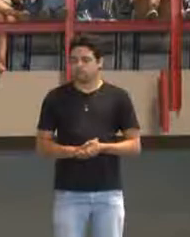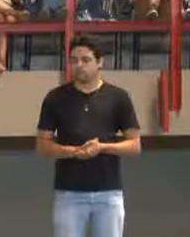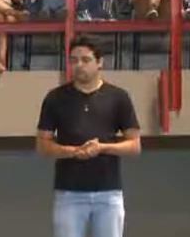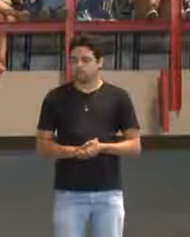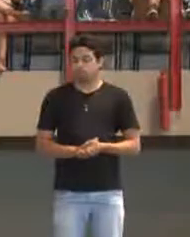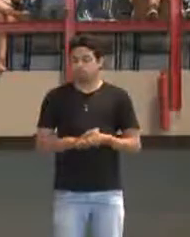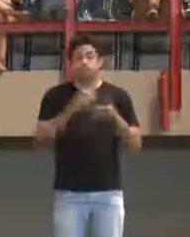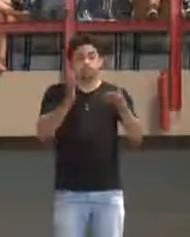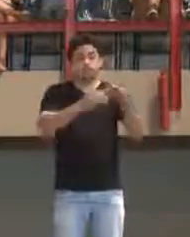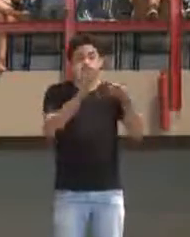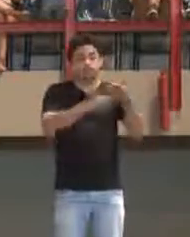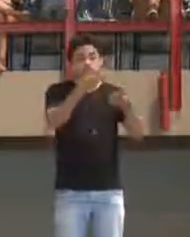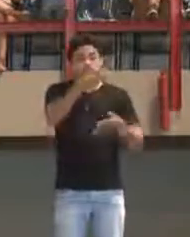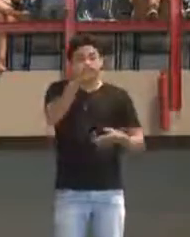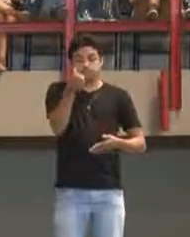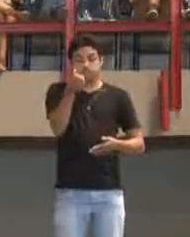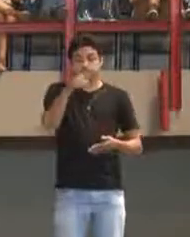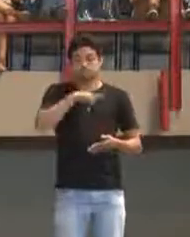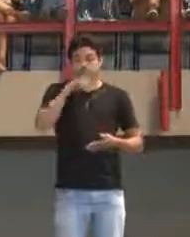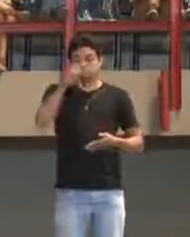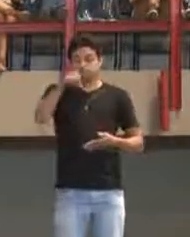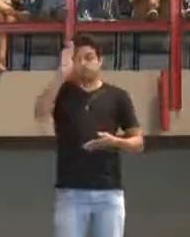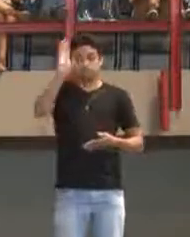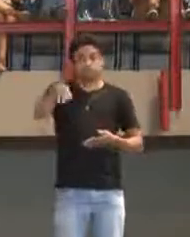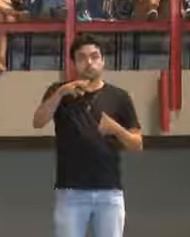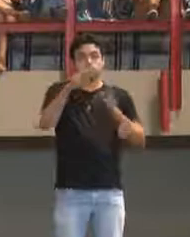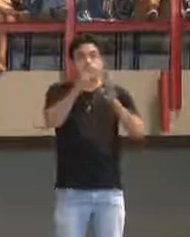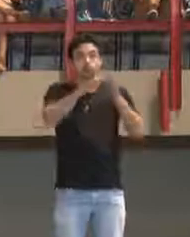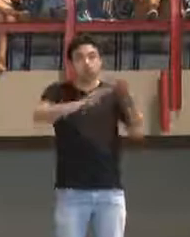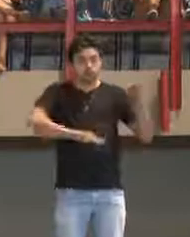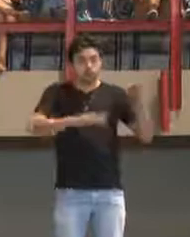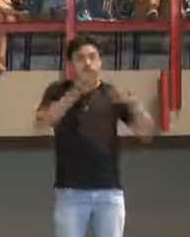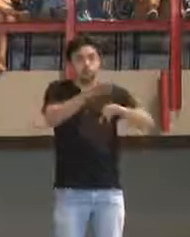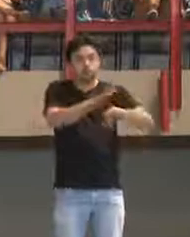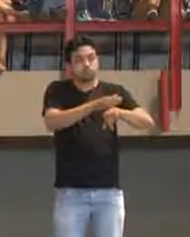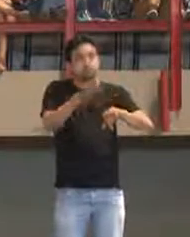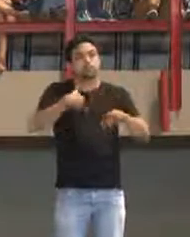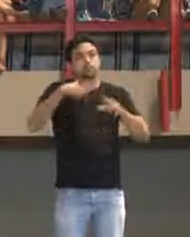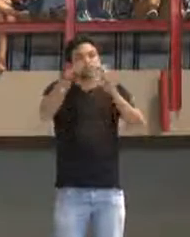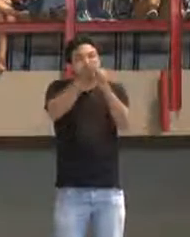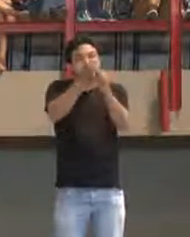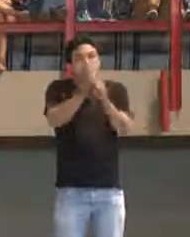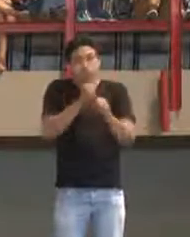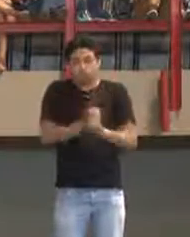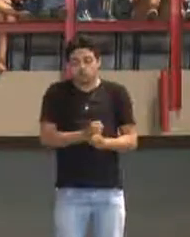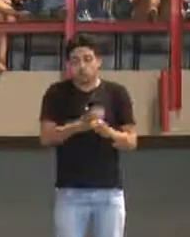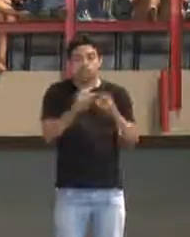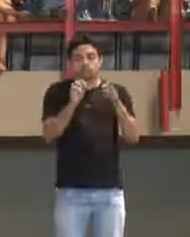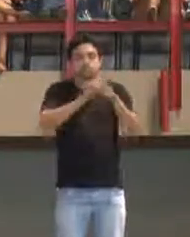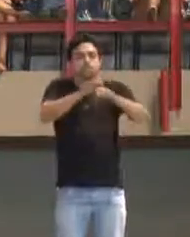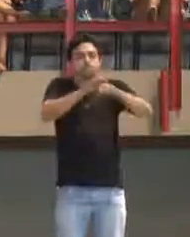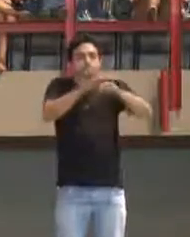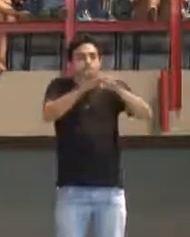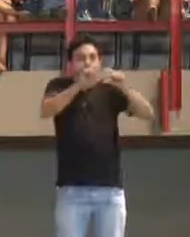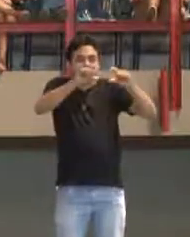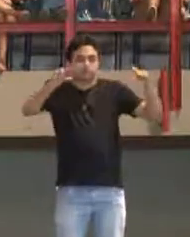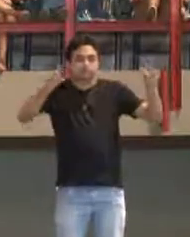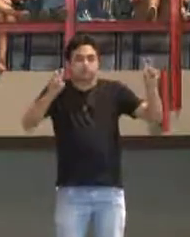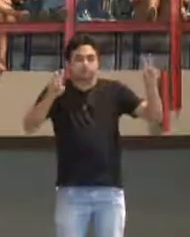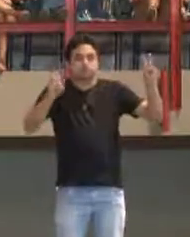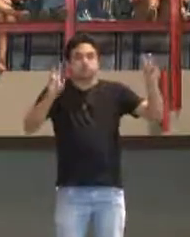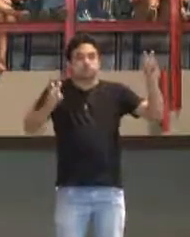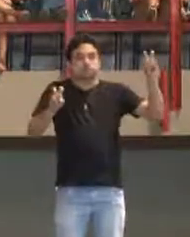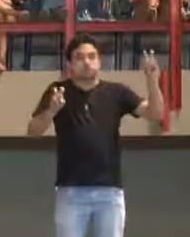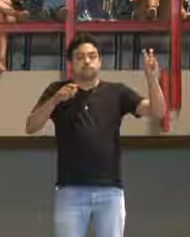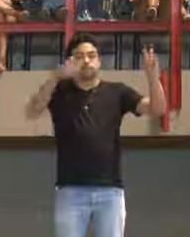Pronto, página 36 tem assim, método prático para cálculo da mediana em negrito. Está todo mundo vendo? O